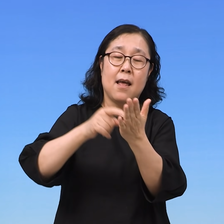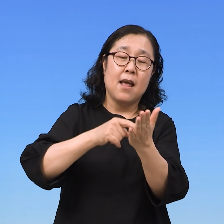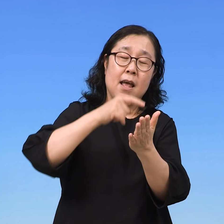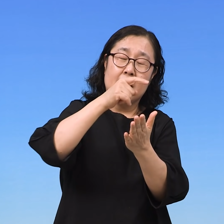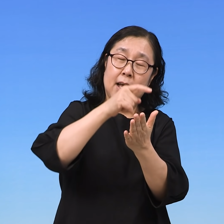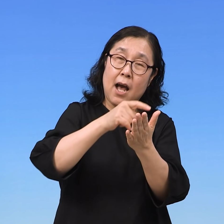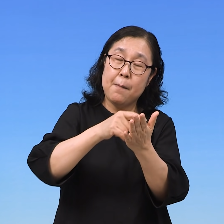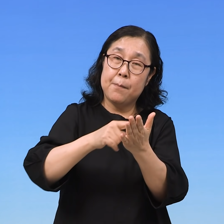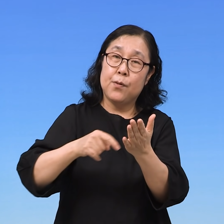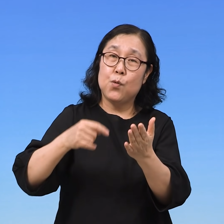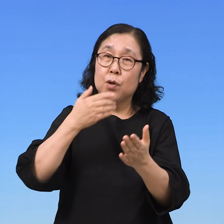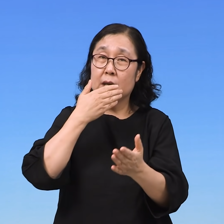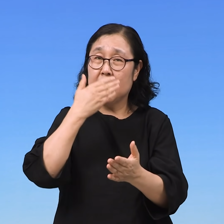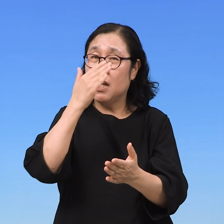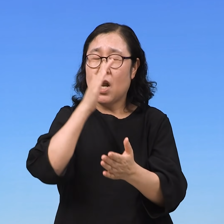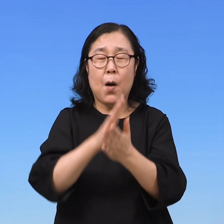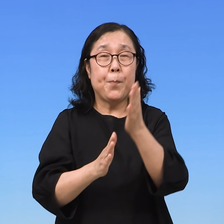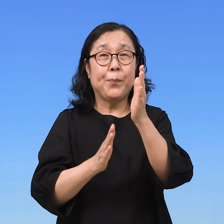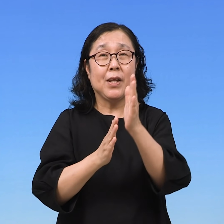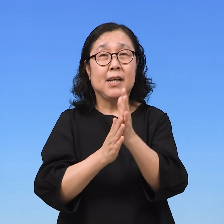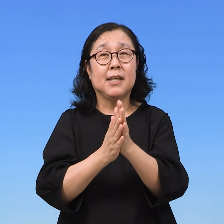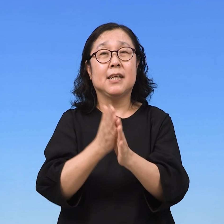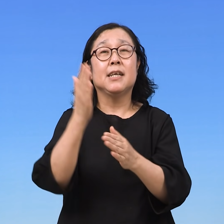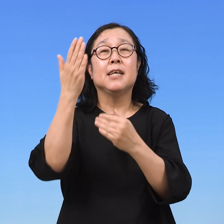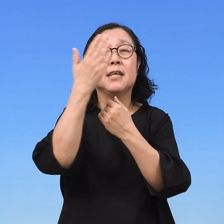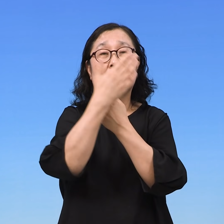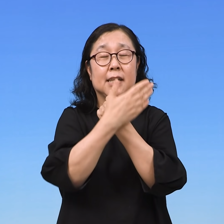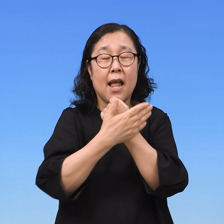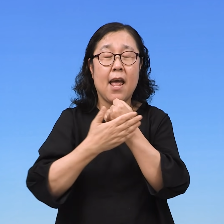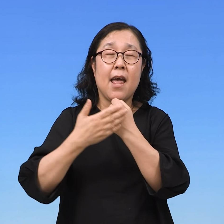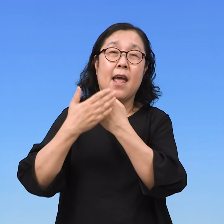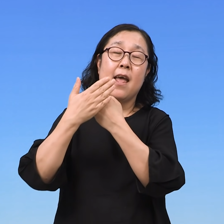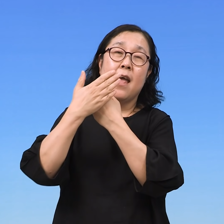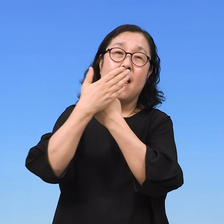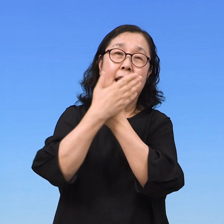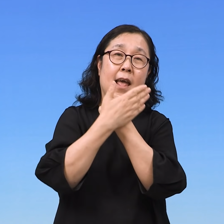모든 것이 은혜입니다. 갚을 길 없는 은혜,